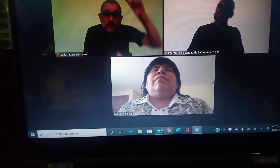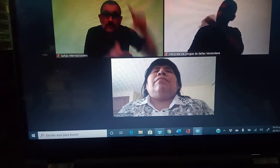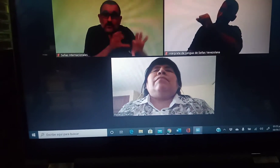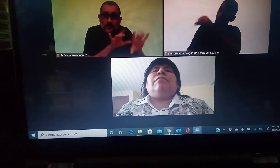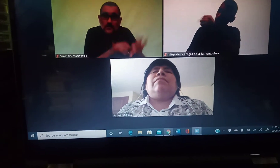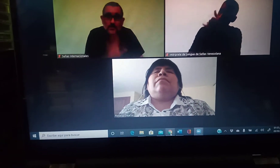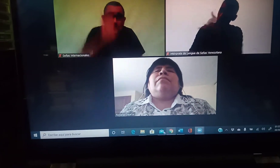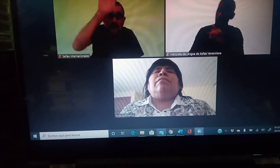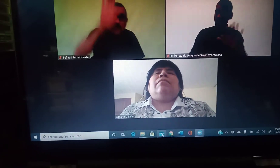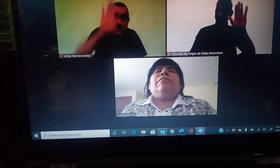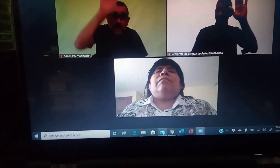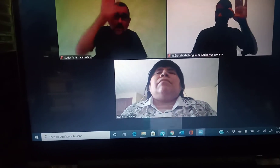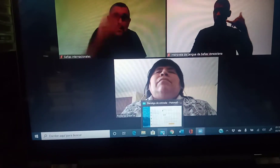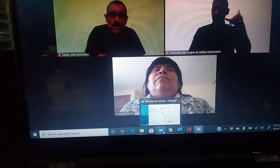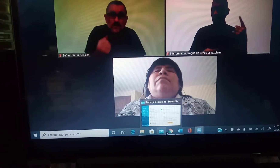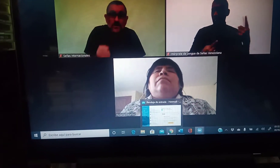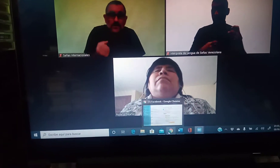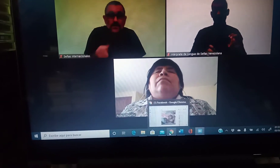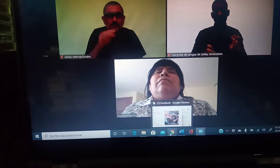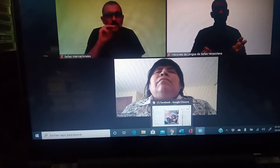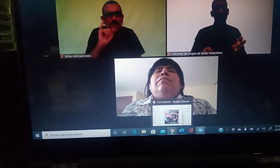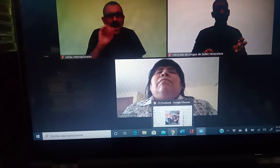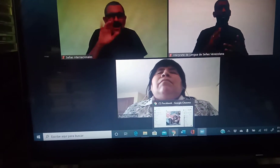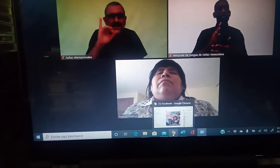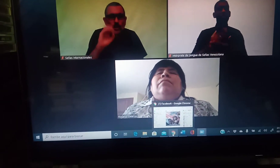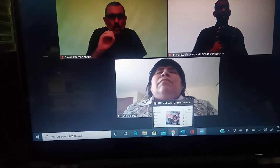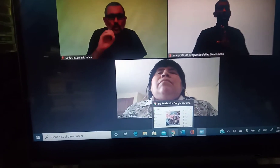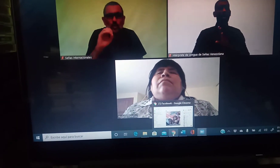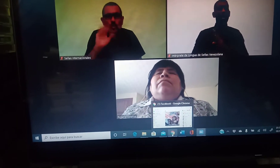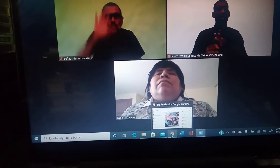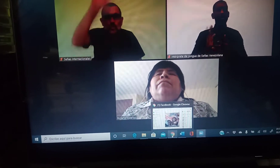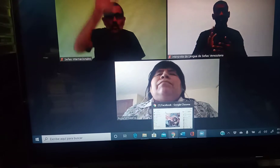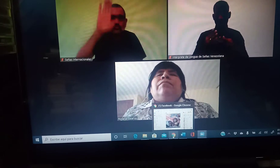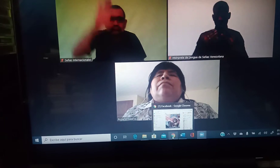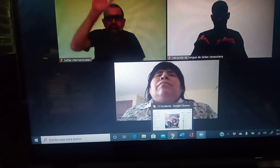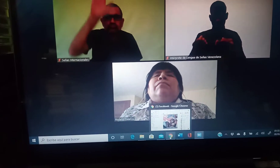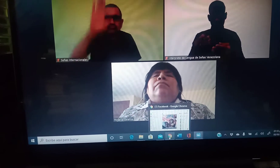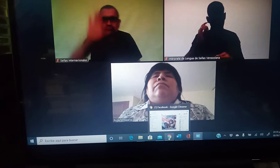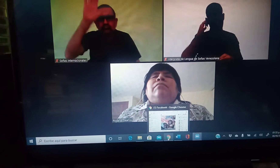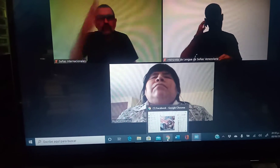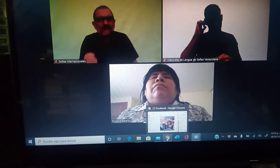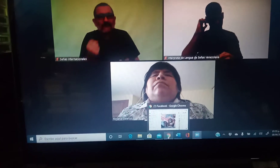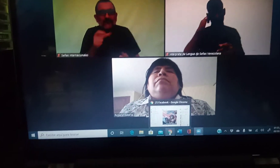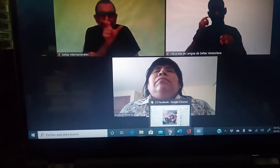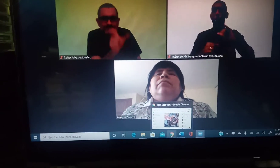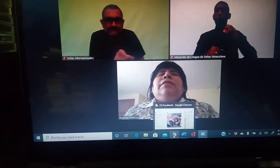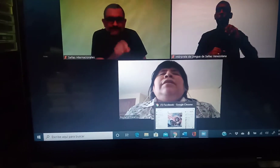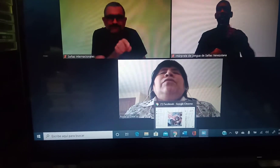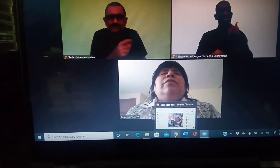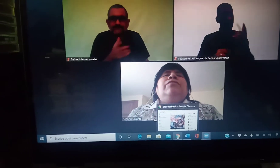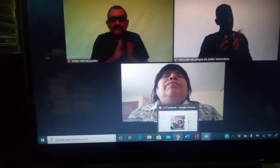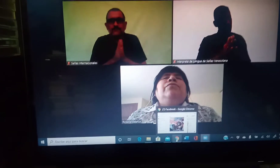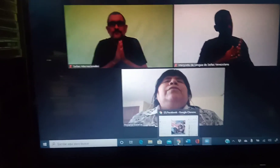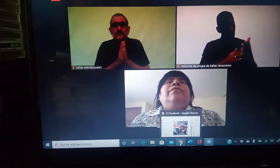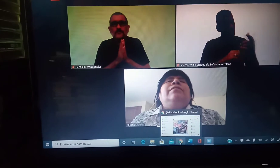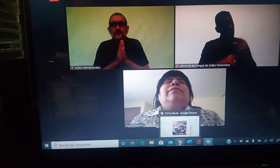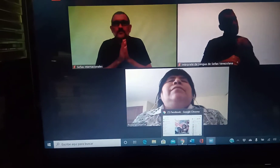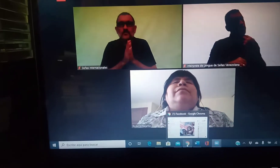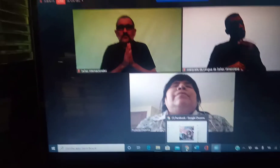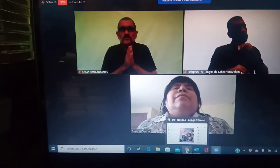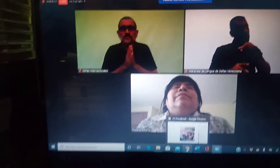lanzando a mano, tecnologías de asistencia, le voy a... Mario, acércate más al micrófono, que no se oye. Sí, no se te escucha mucho.